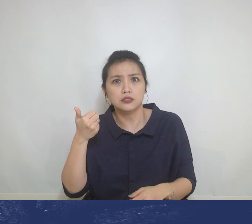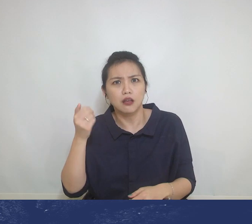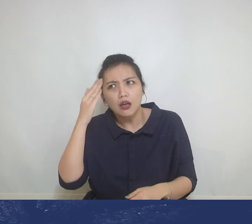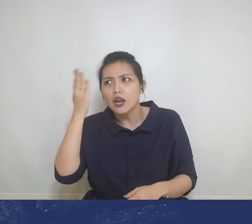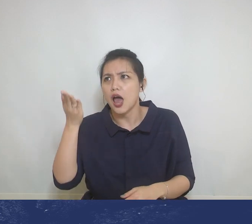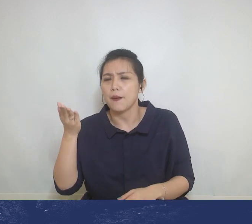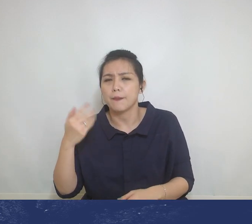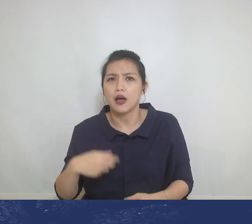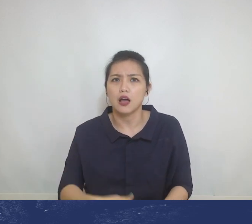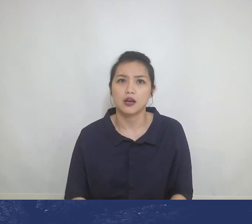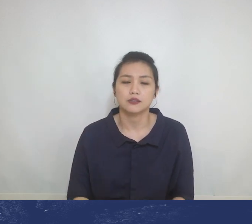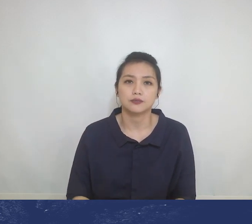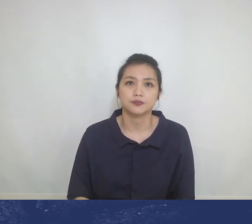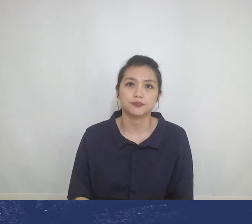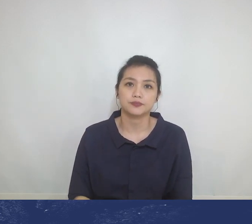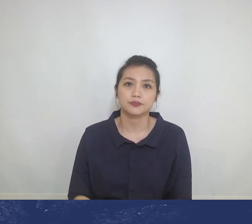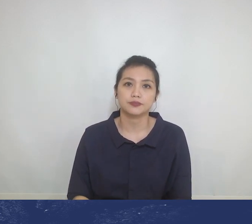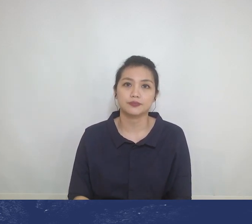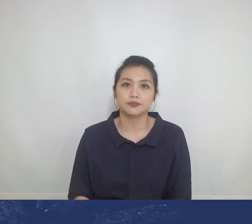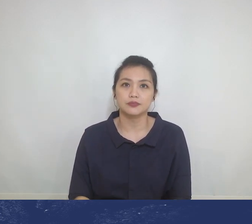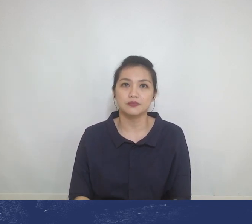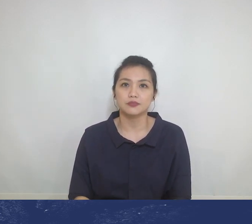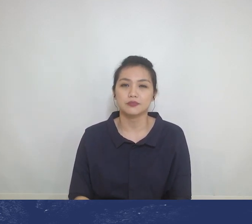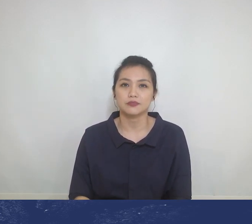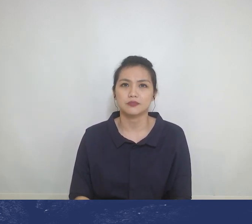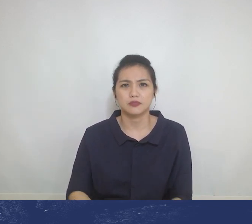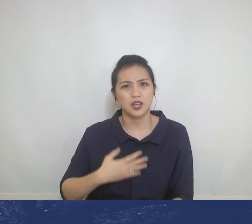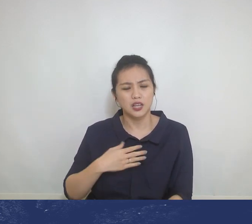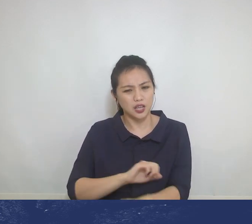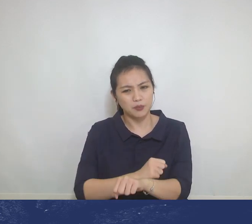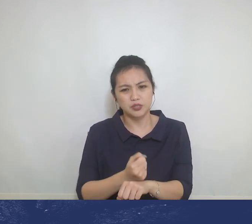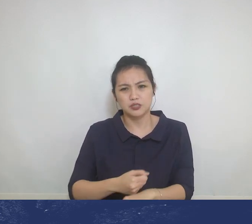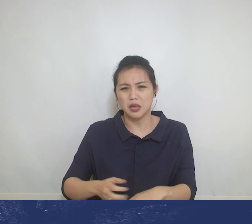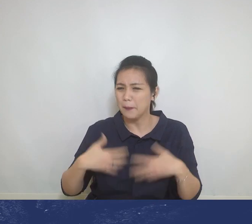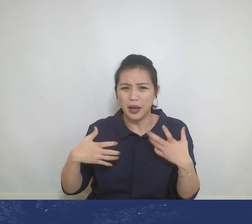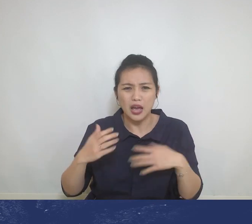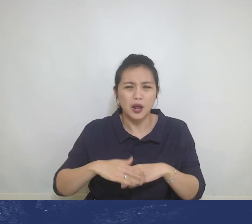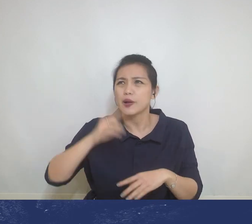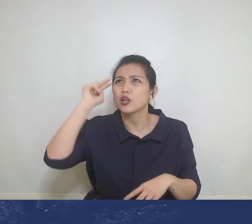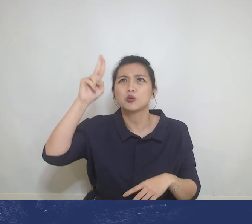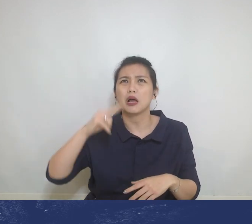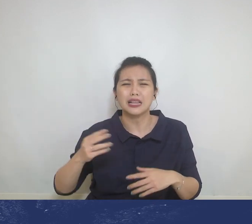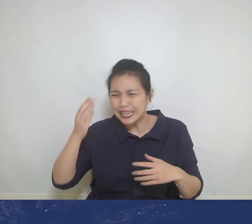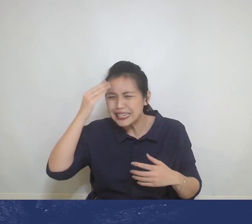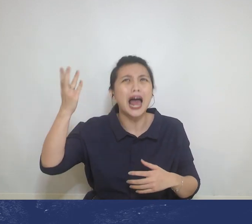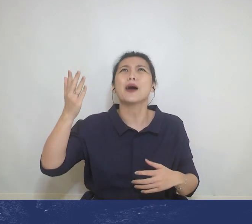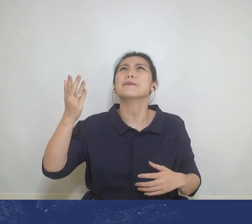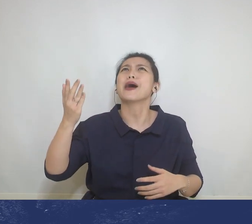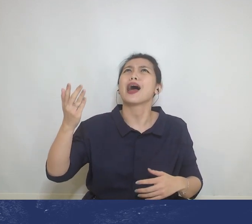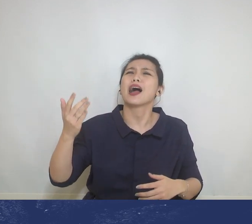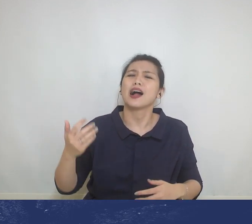Dan saya punya alasan waktu itu untuk bisa marah sama Tuhan. Kenapa?